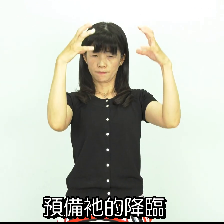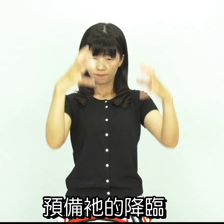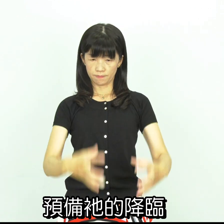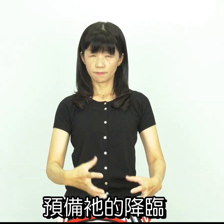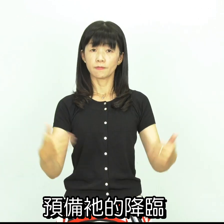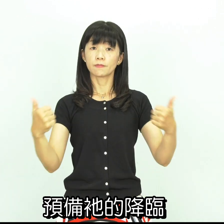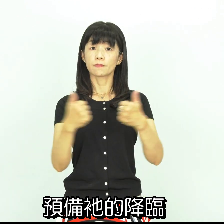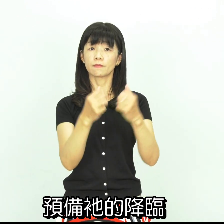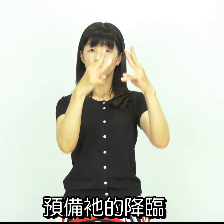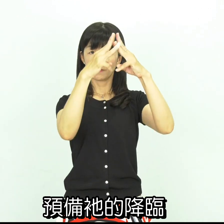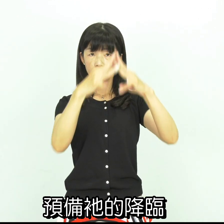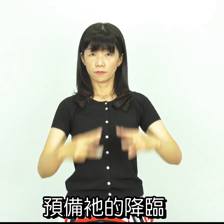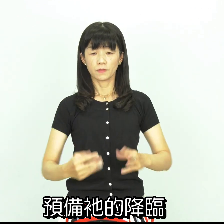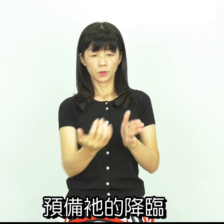备他的降临。